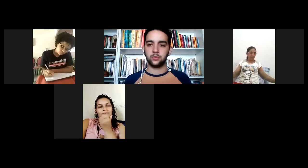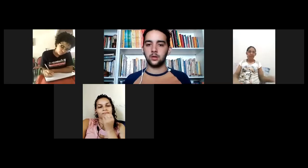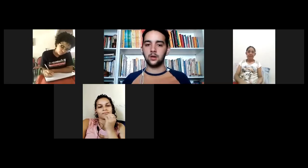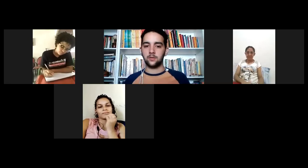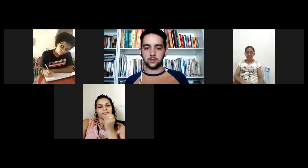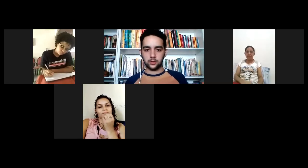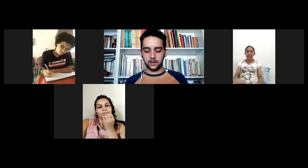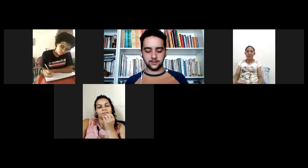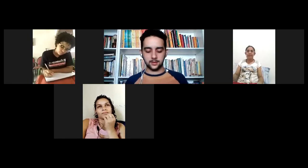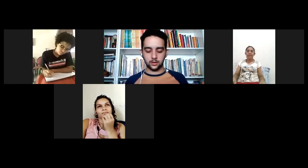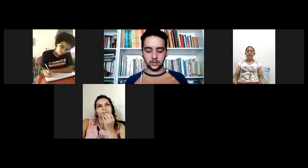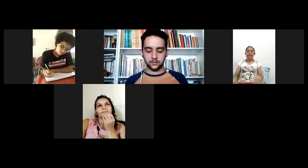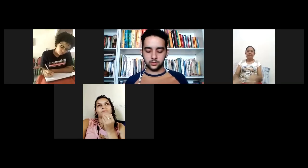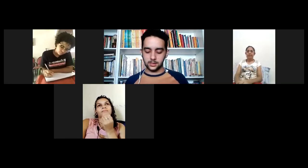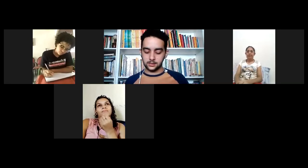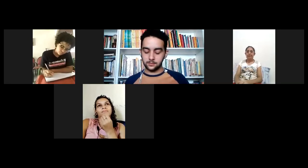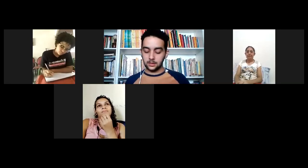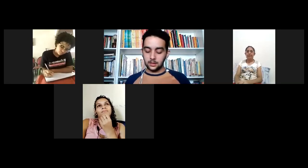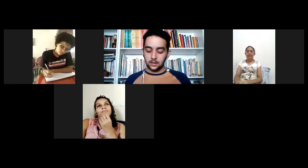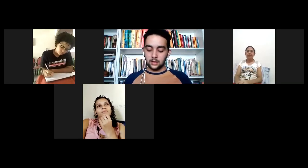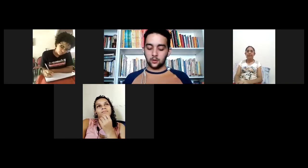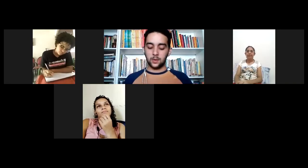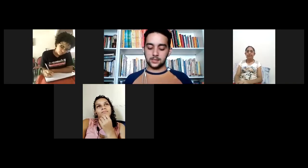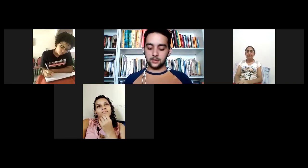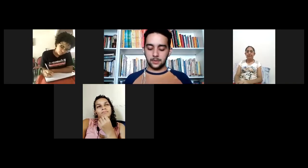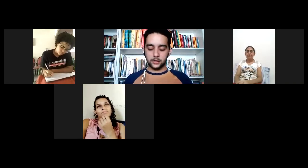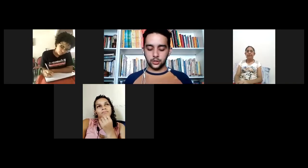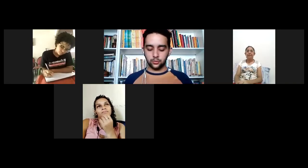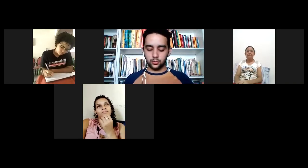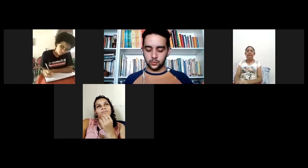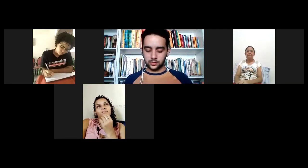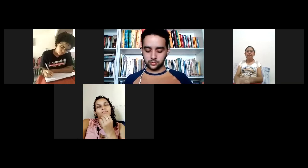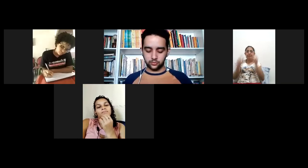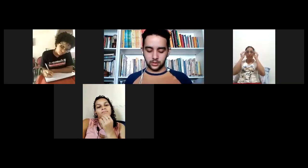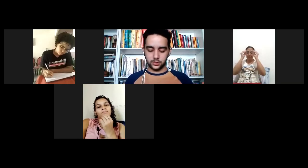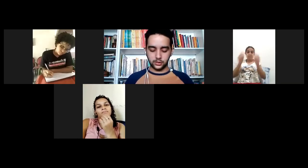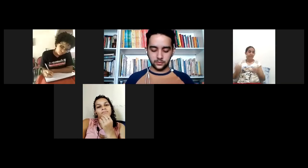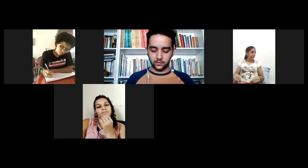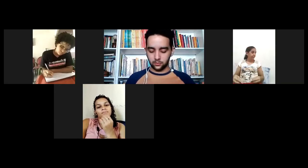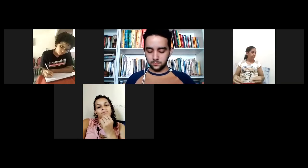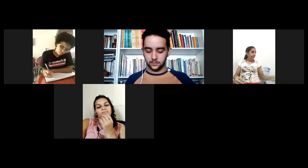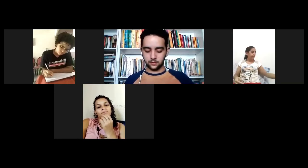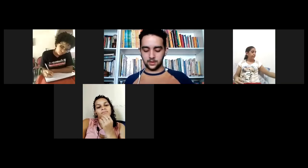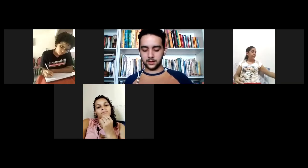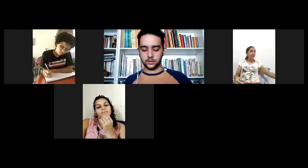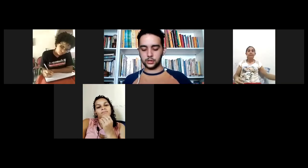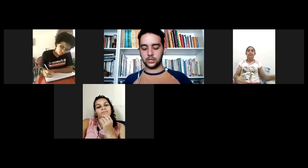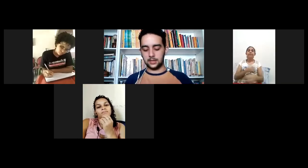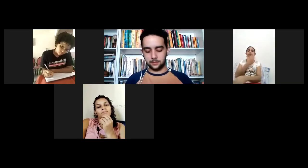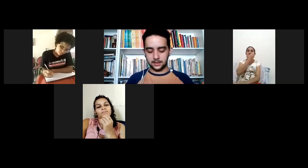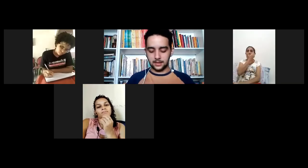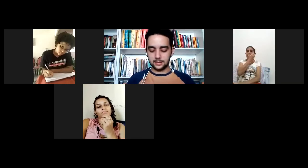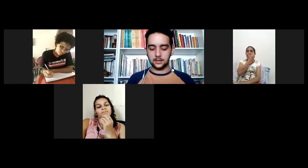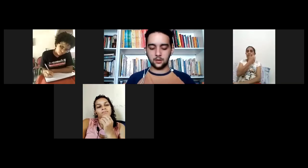depois eu faço uma base teórica para vocês. Começando a partir do último assunto que a gente viu, que eu falei que a gente